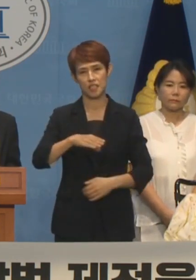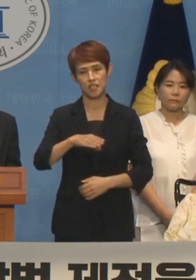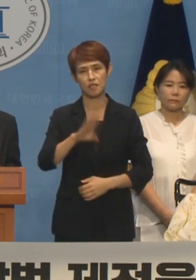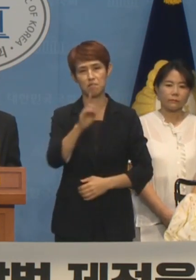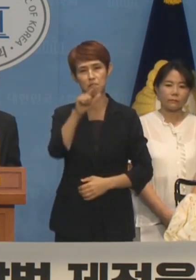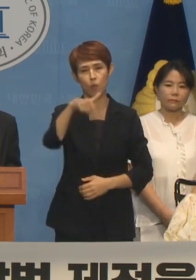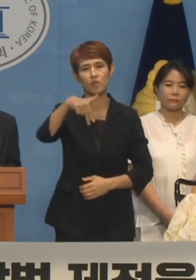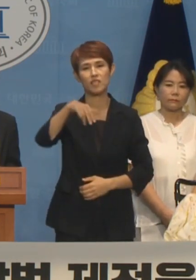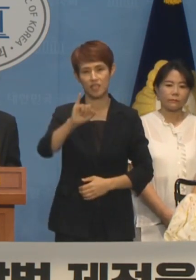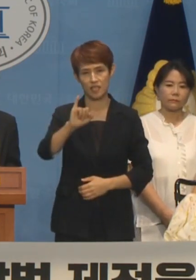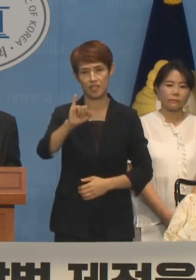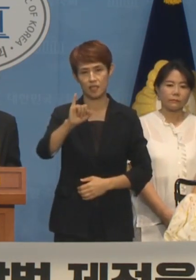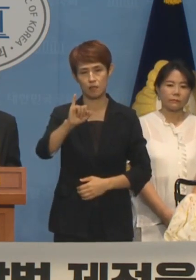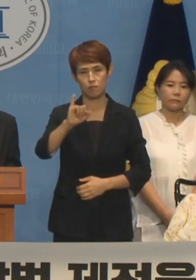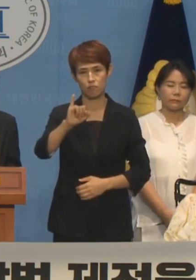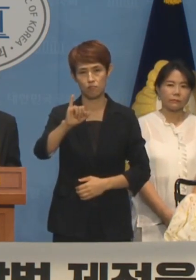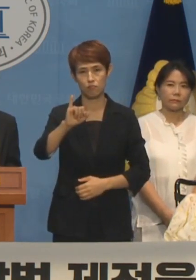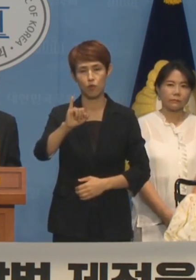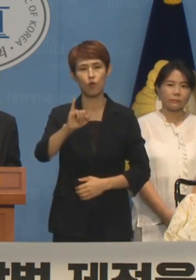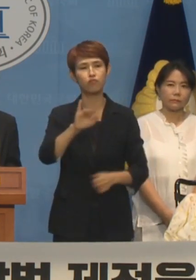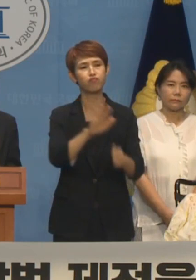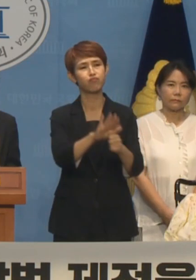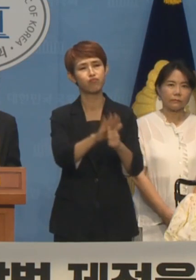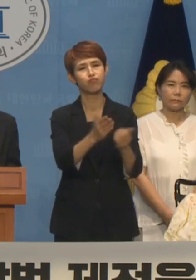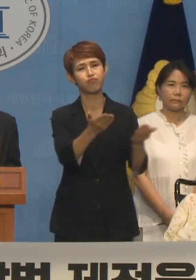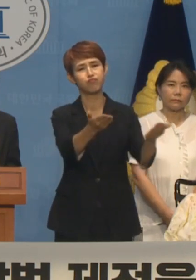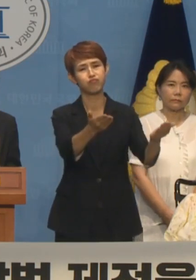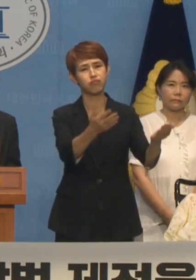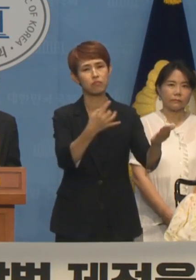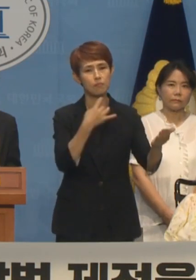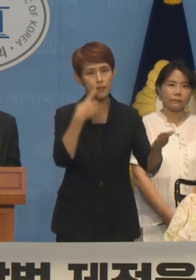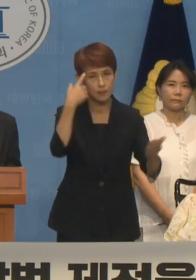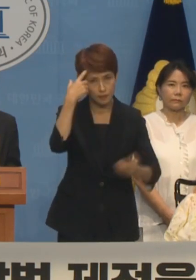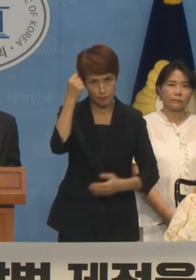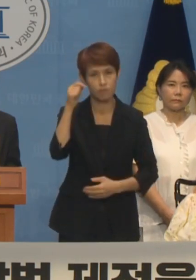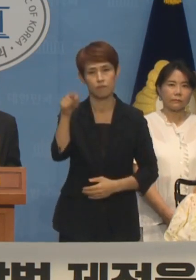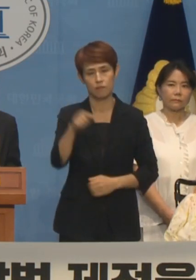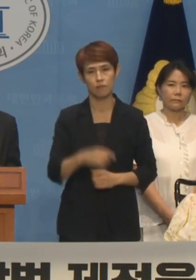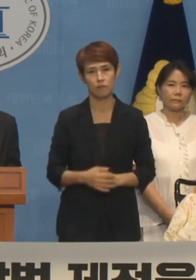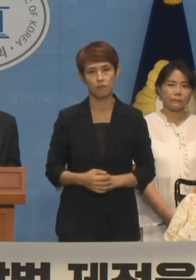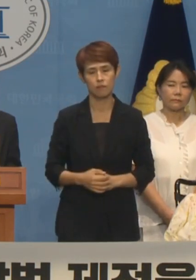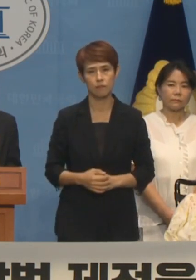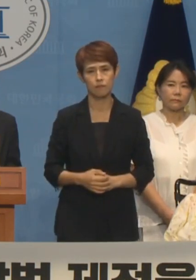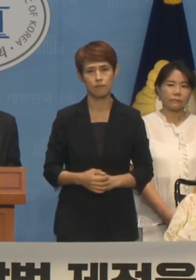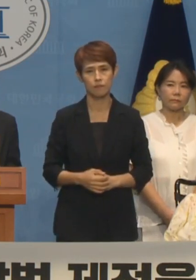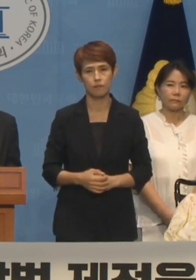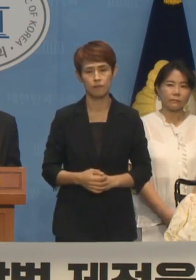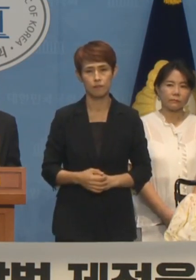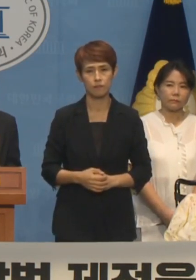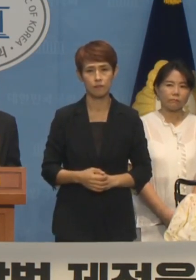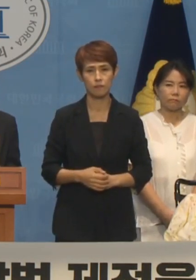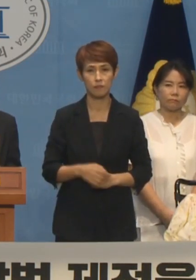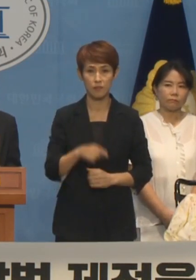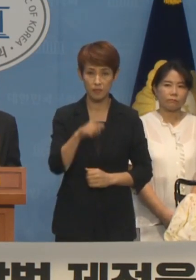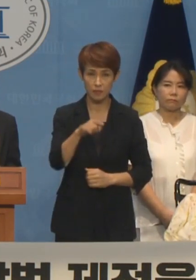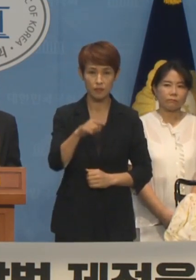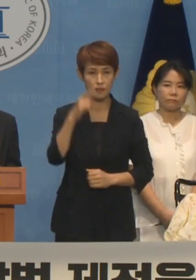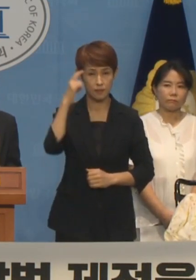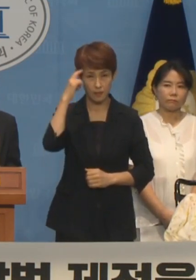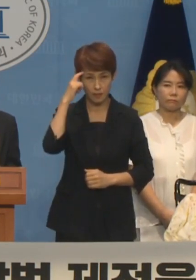부르며 시혜적 복지로만 치부해 왔습니다. 이러한 복지